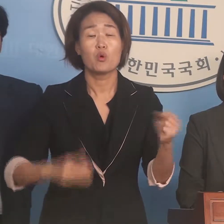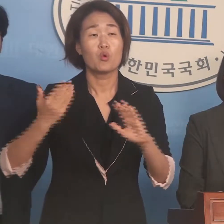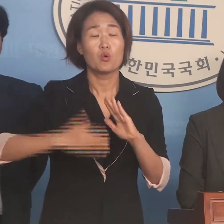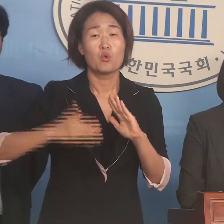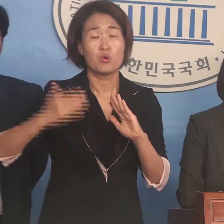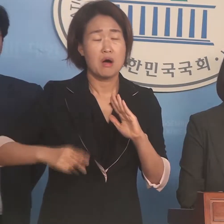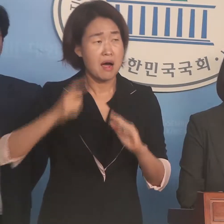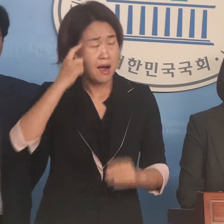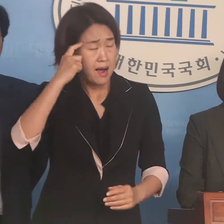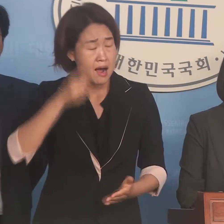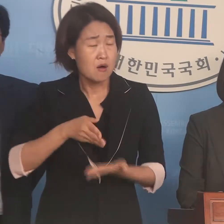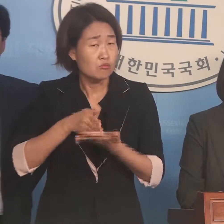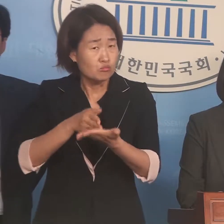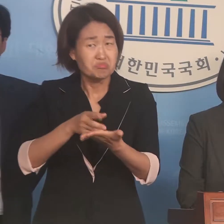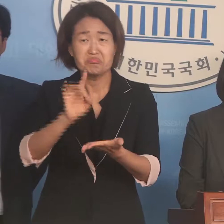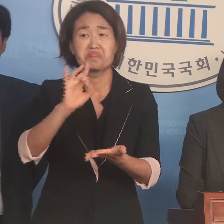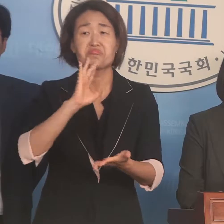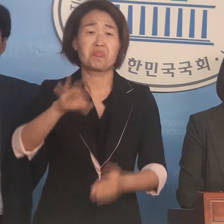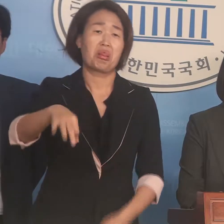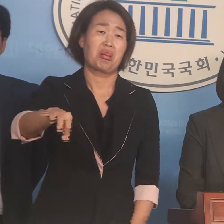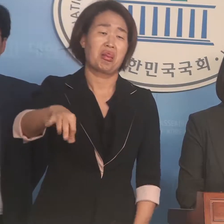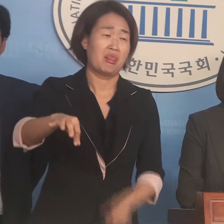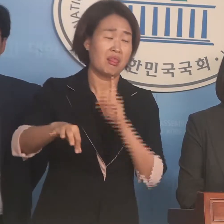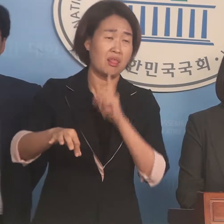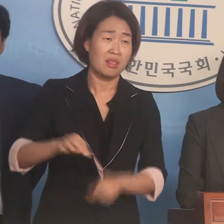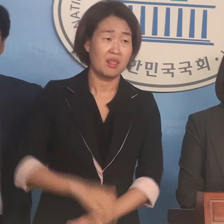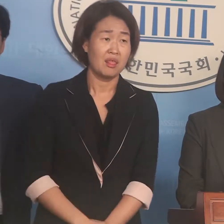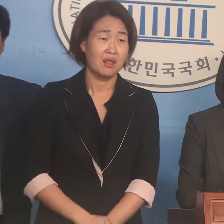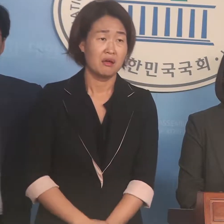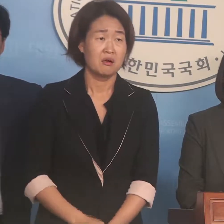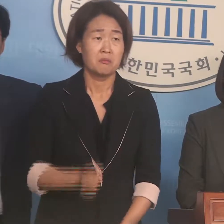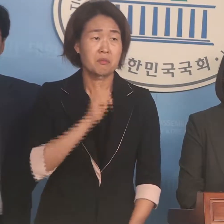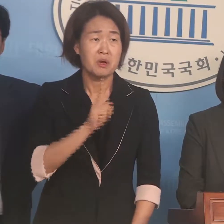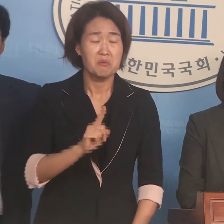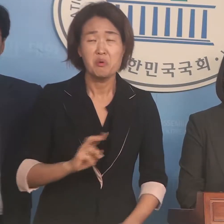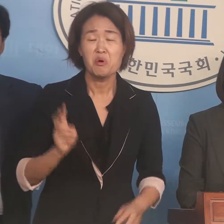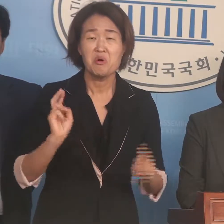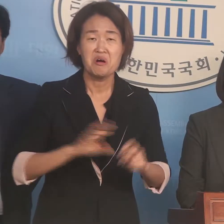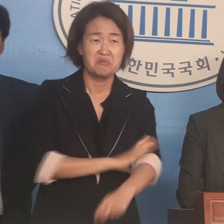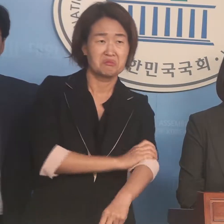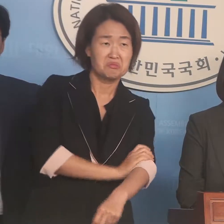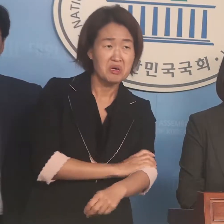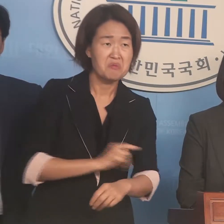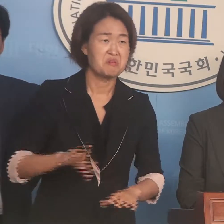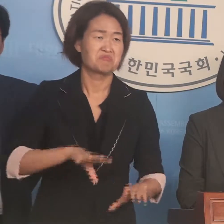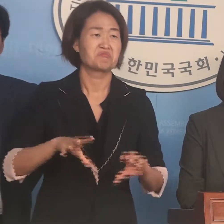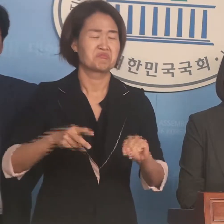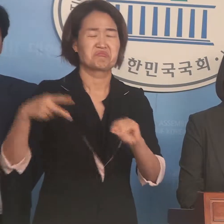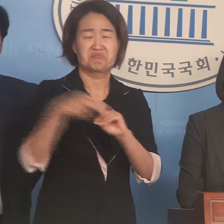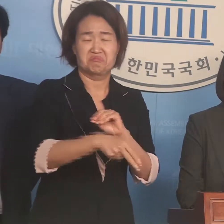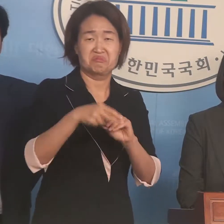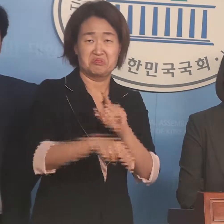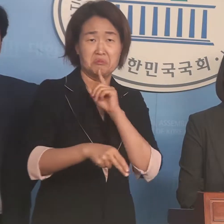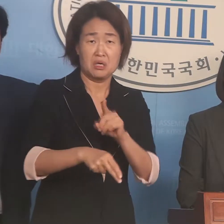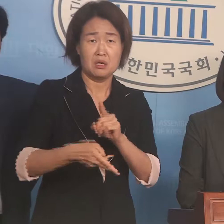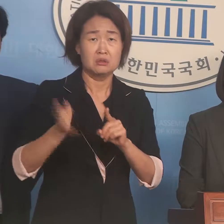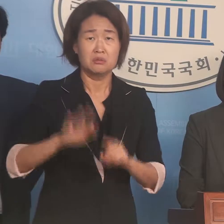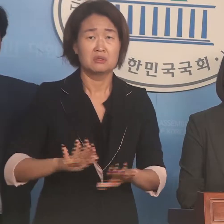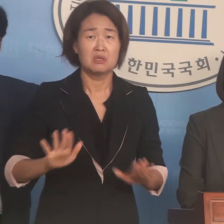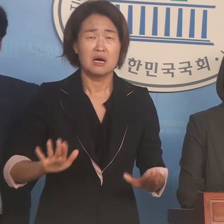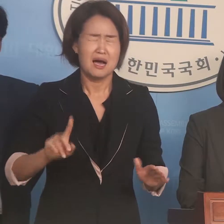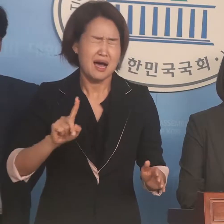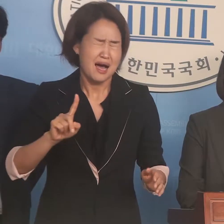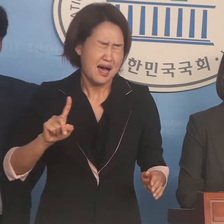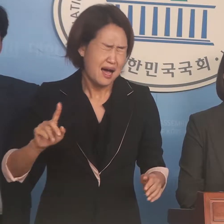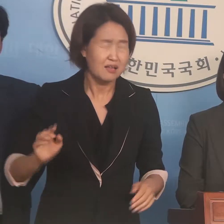공정위 의결서만 제공했을 뿐입니다. 말로는 갑질 근절과 피해 구제를 외치지만 실제로는 아무런 의지도 확인할